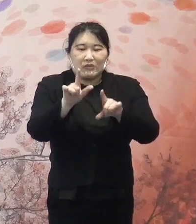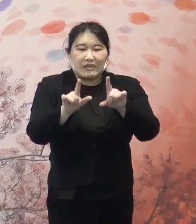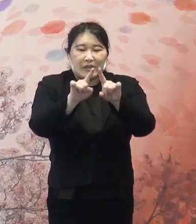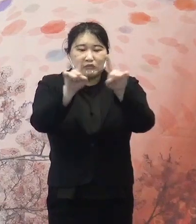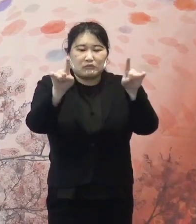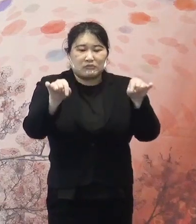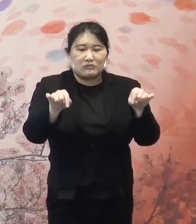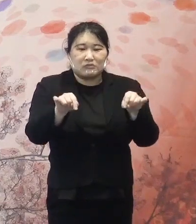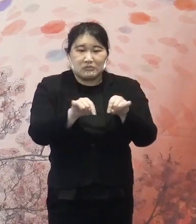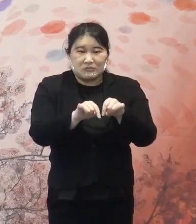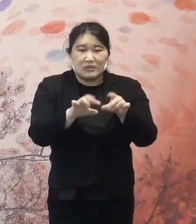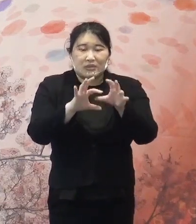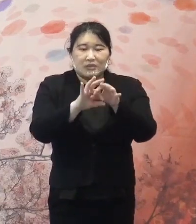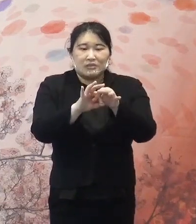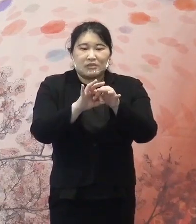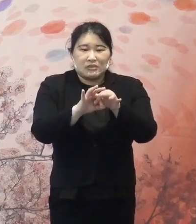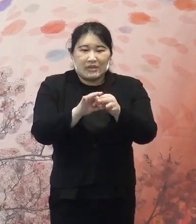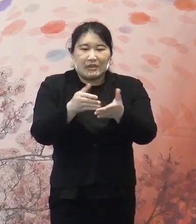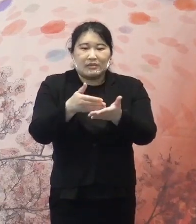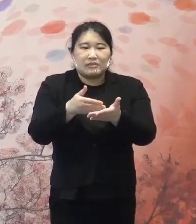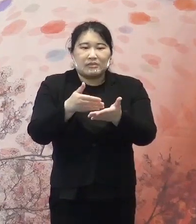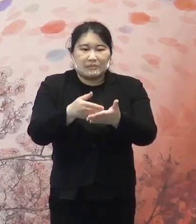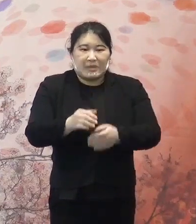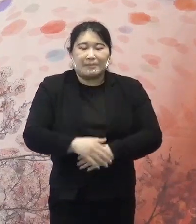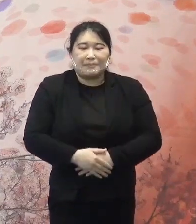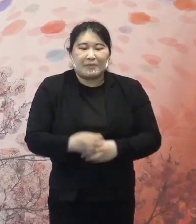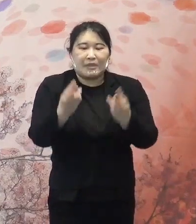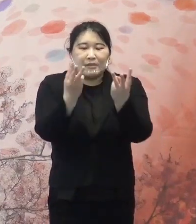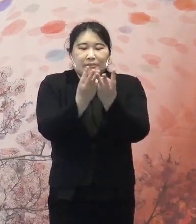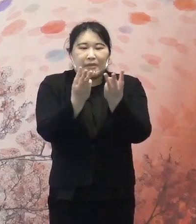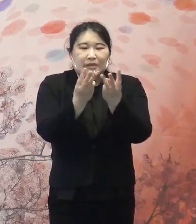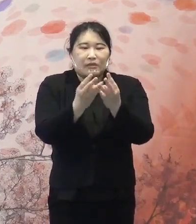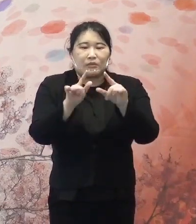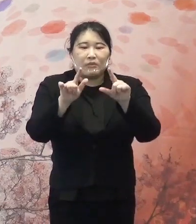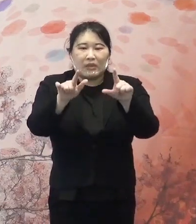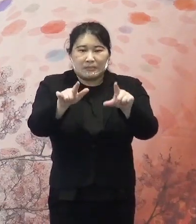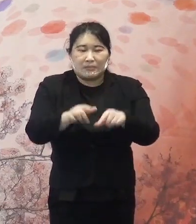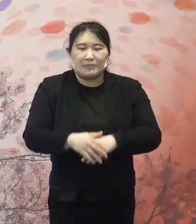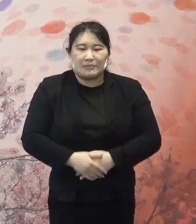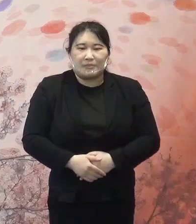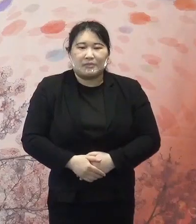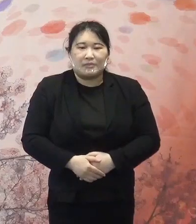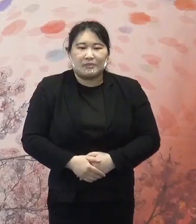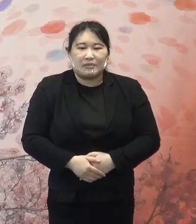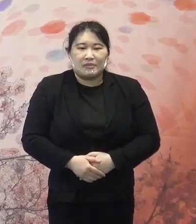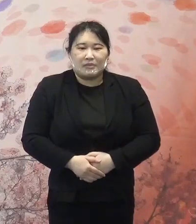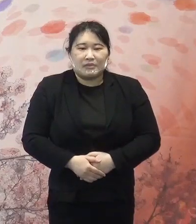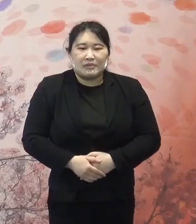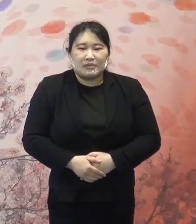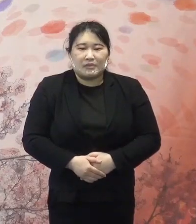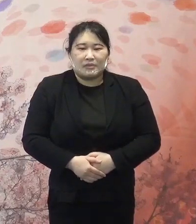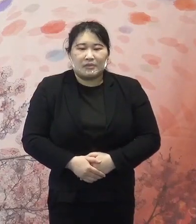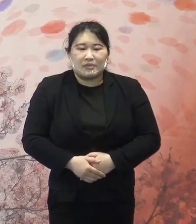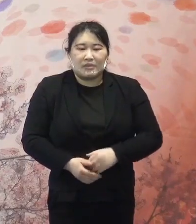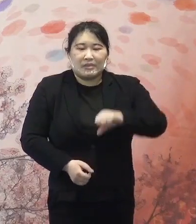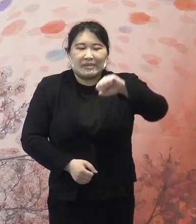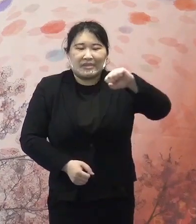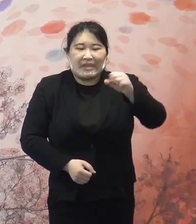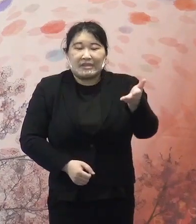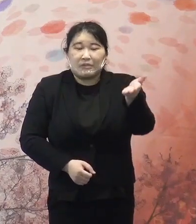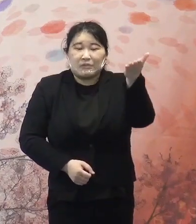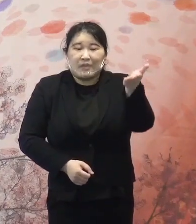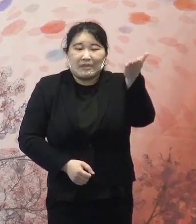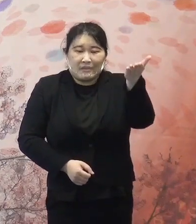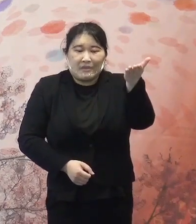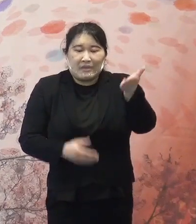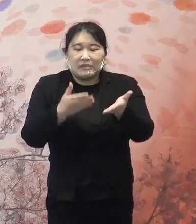人型というといいますが、この人型についてナンバーをご報告してまいります。左上から順に進めてまいりた